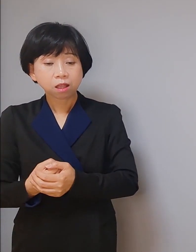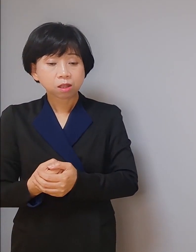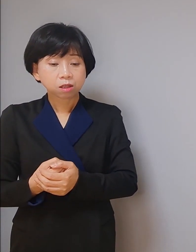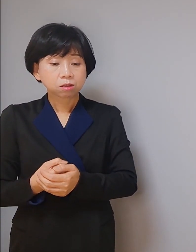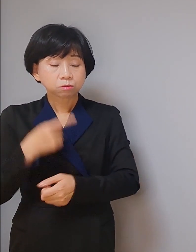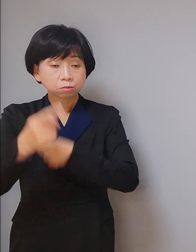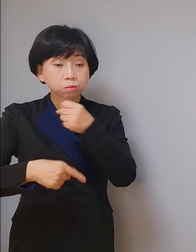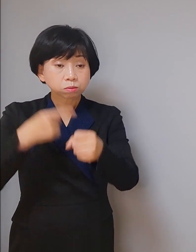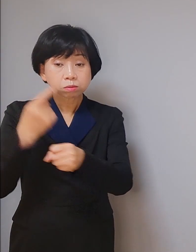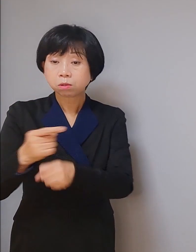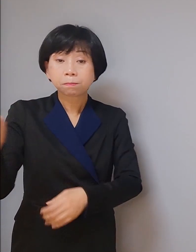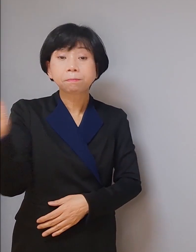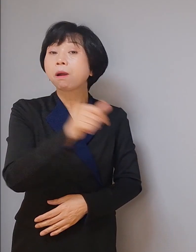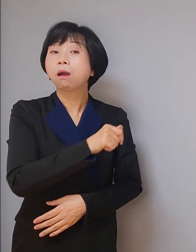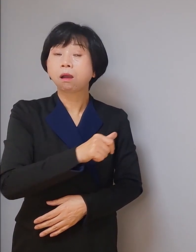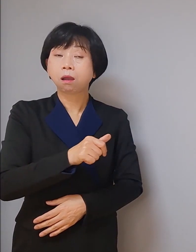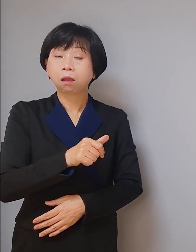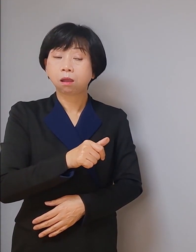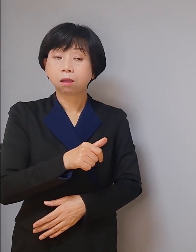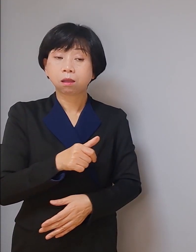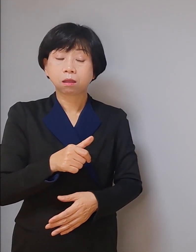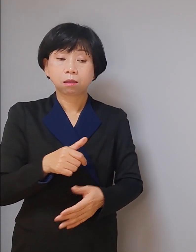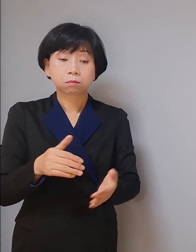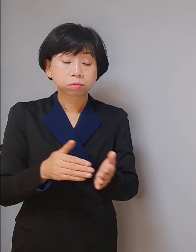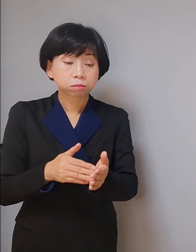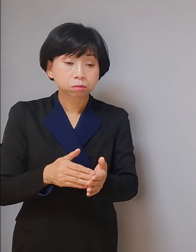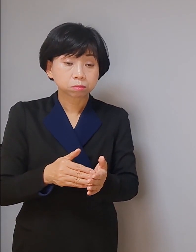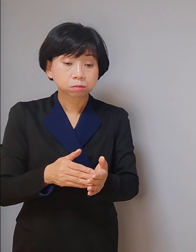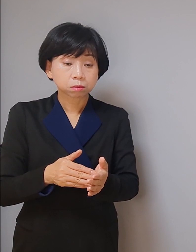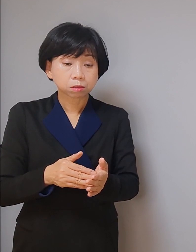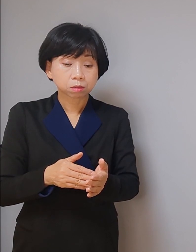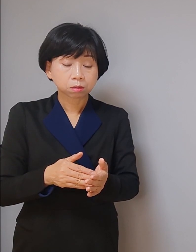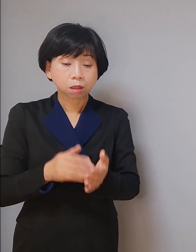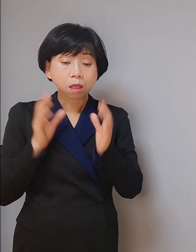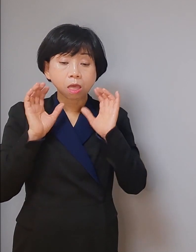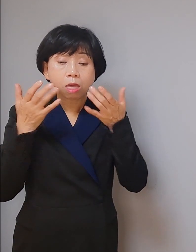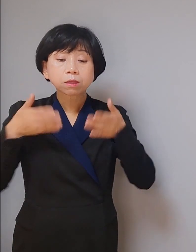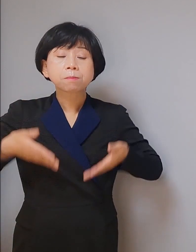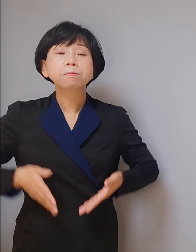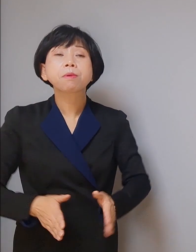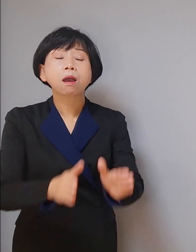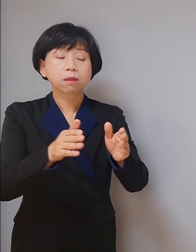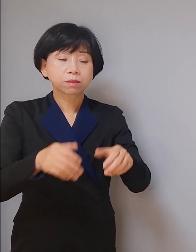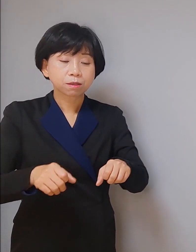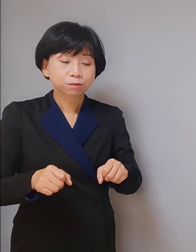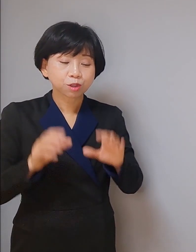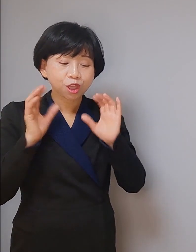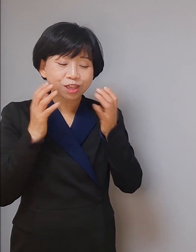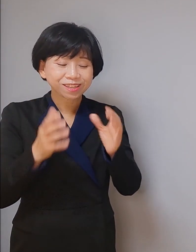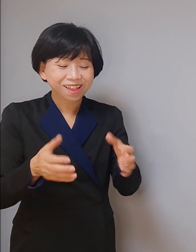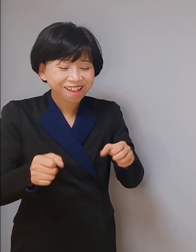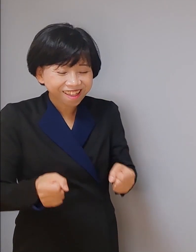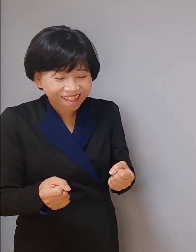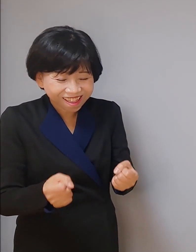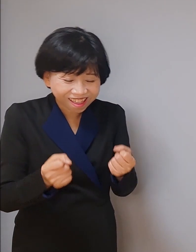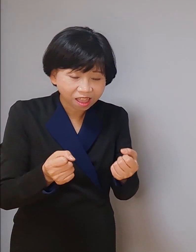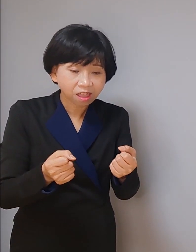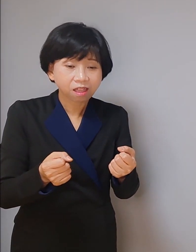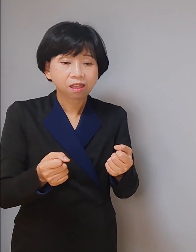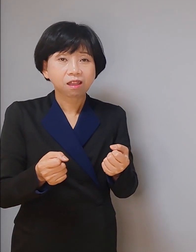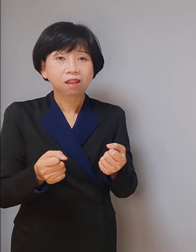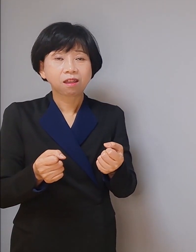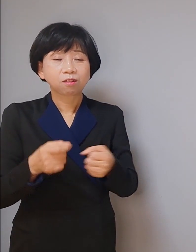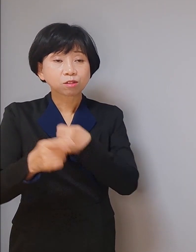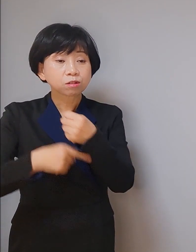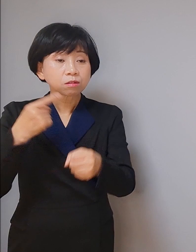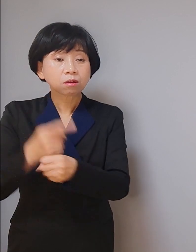1년이 훌쩍 지나서 이 아이가 갓난아기로 유모차에 누워 있는 거죠. 이렇게